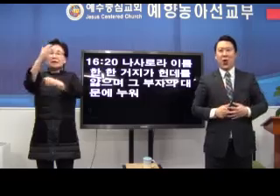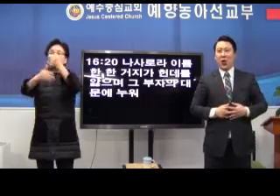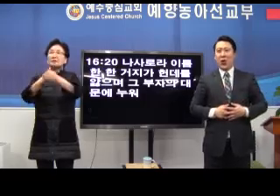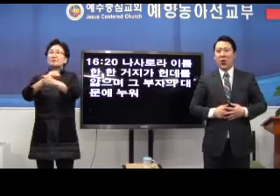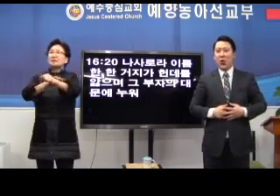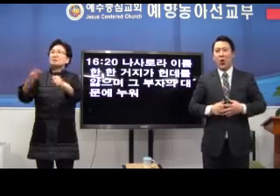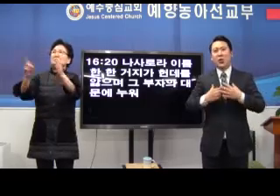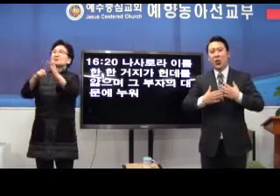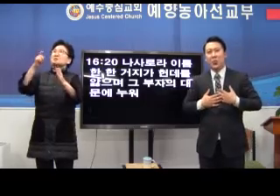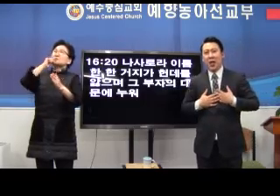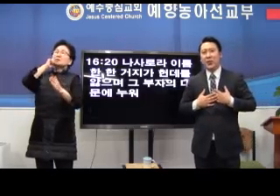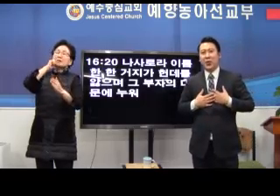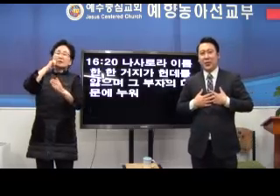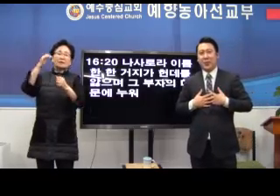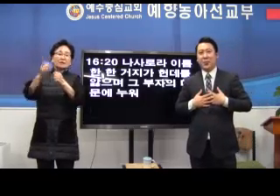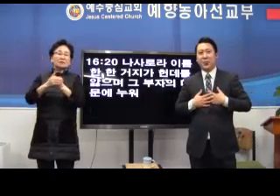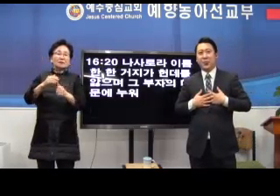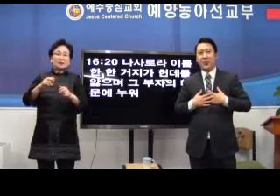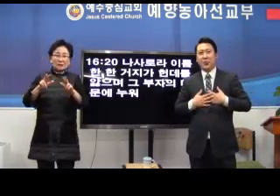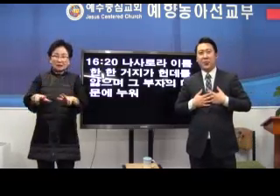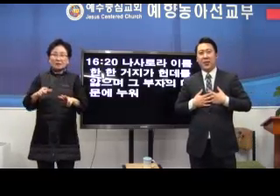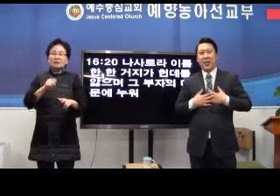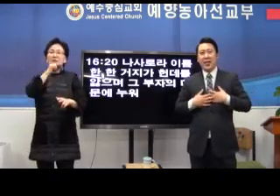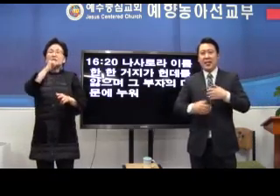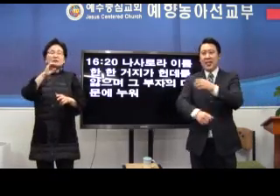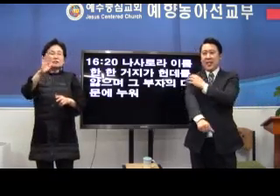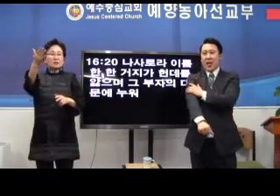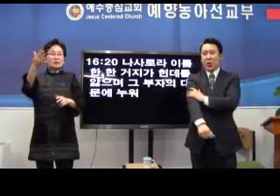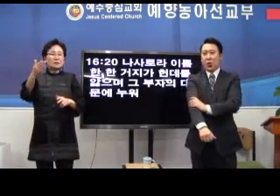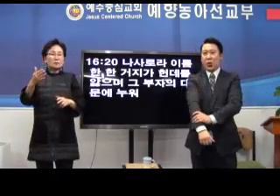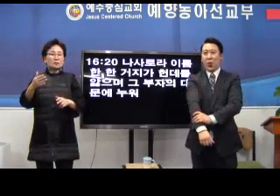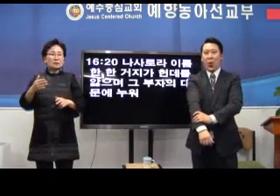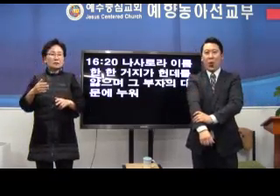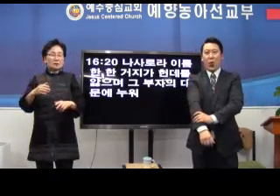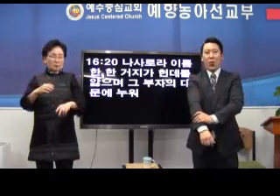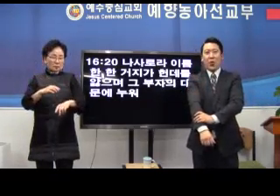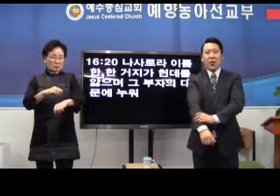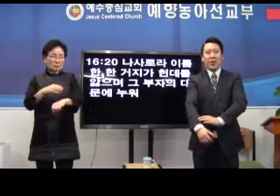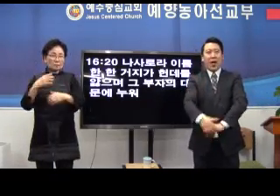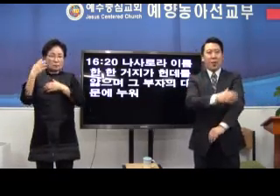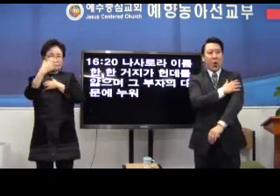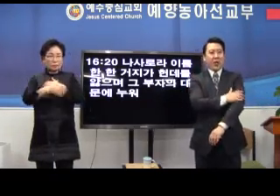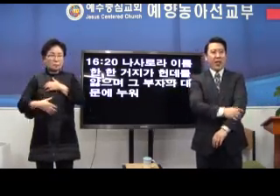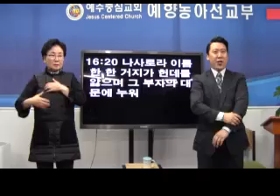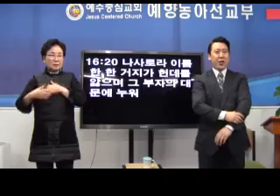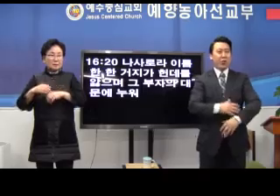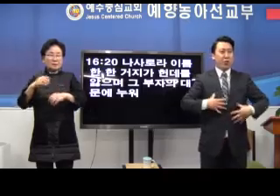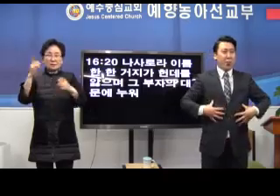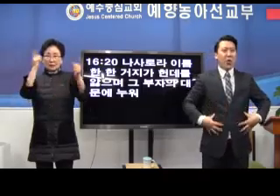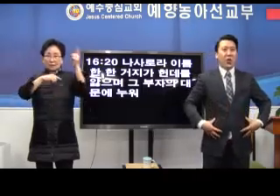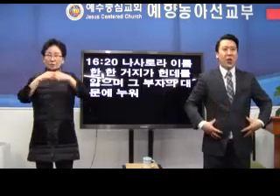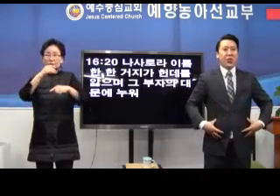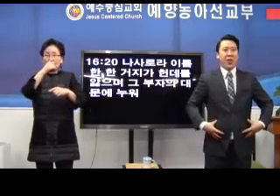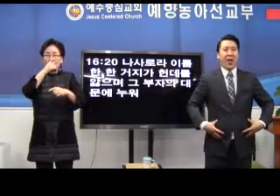믿어서 거지처럼 사는 거예요, 지금. 이 상처도 있고, 나을 병이 아니에요. 그냥 죽을 병을